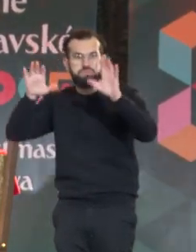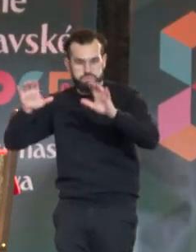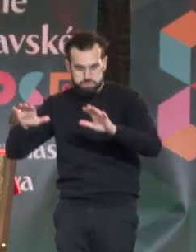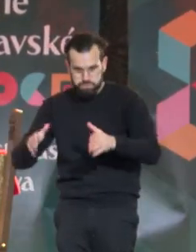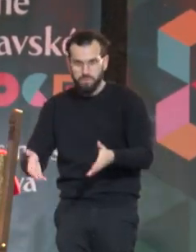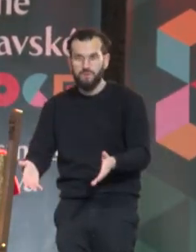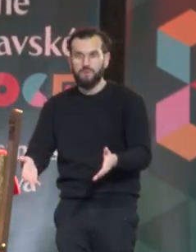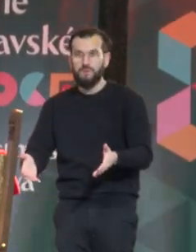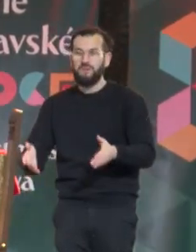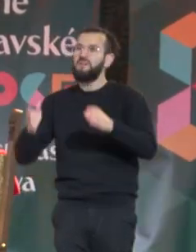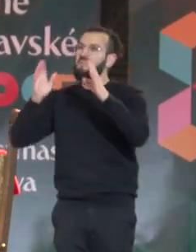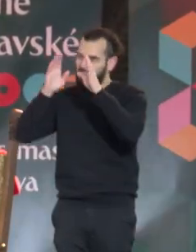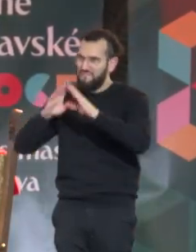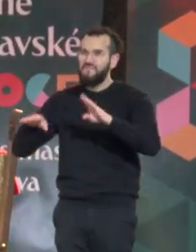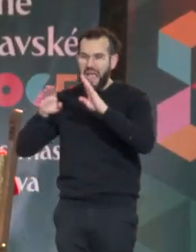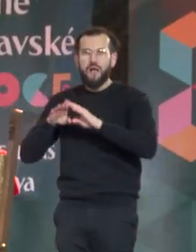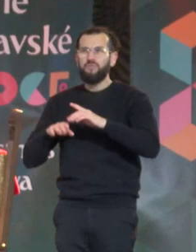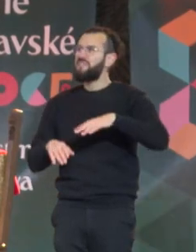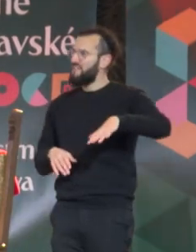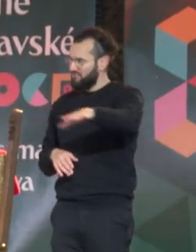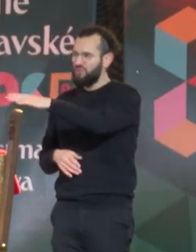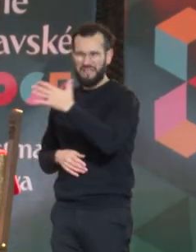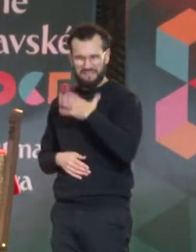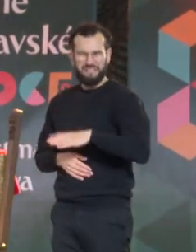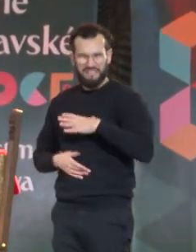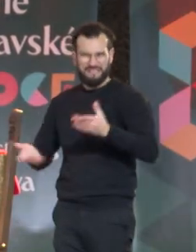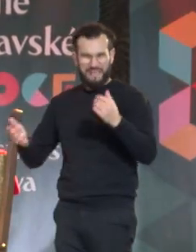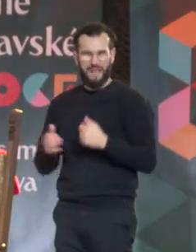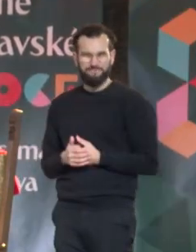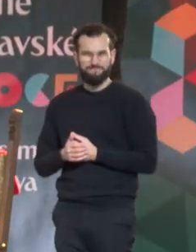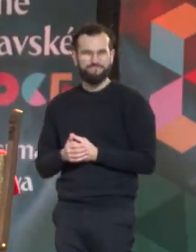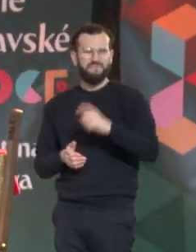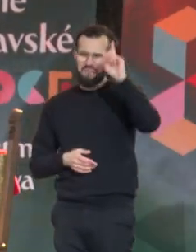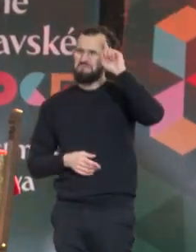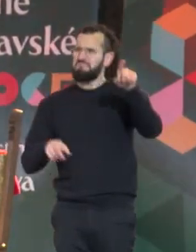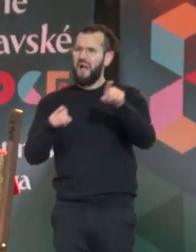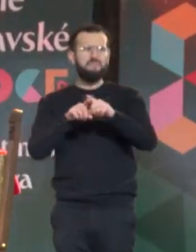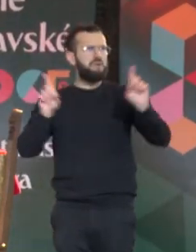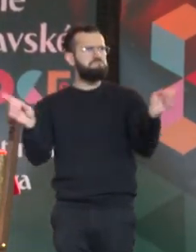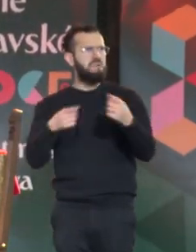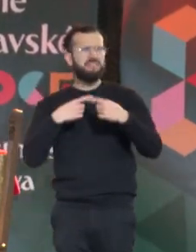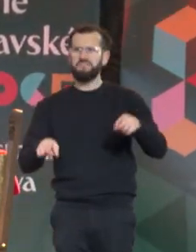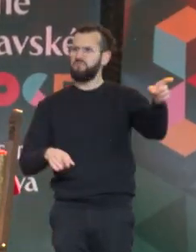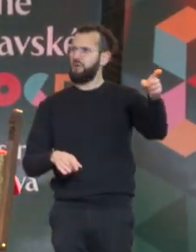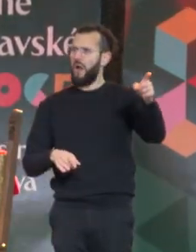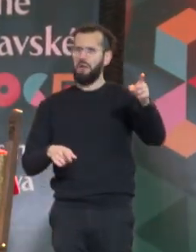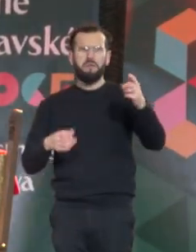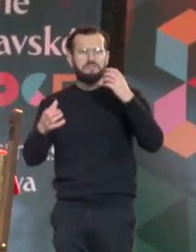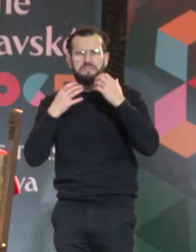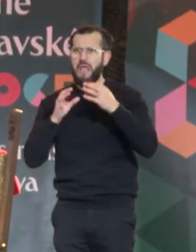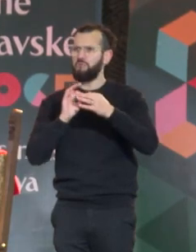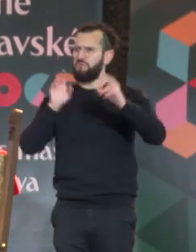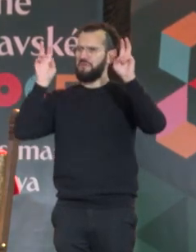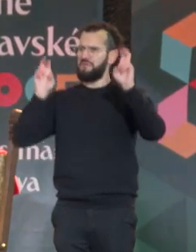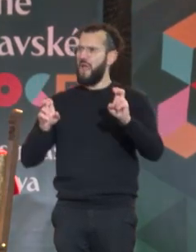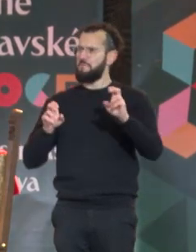Na Vianoce si to vždy všetci veľmi prajú. V každej vianočnej pesničke alebo rozprávke sneží. Všimol si si?